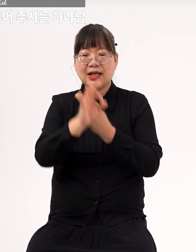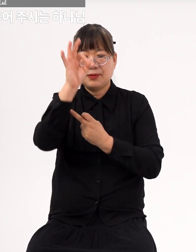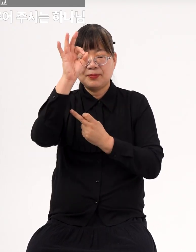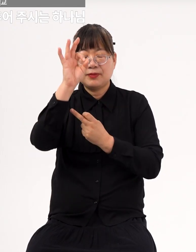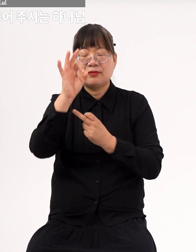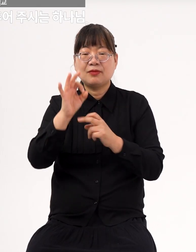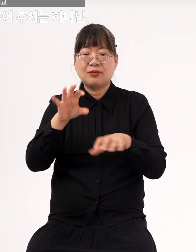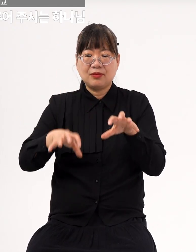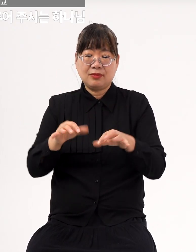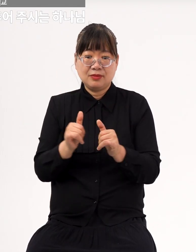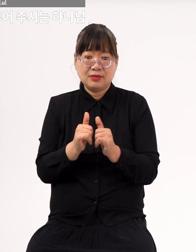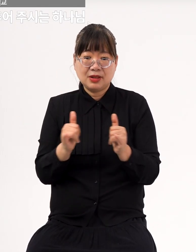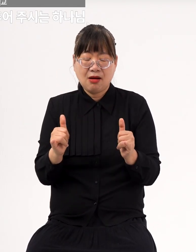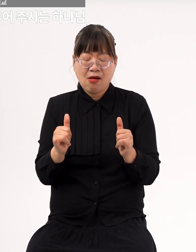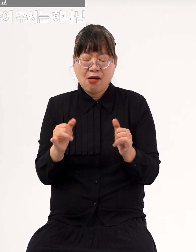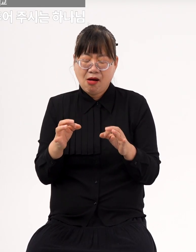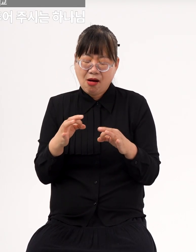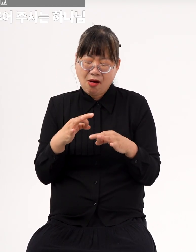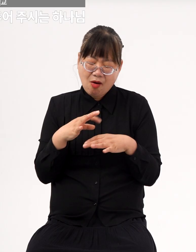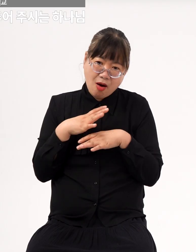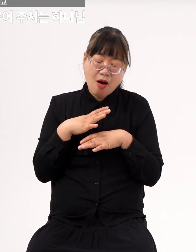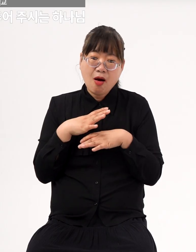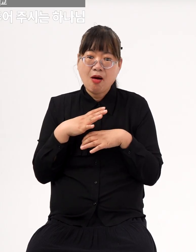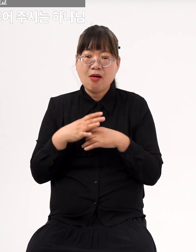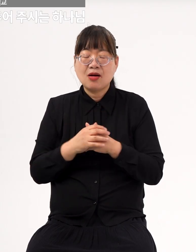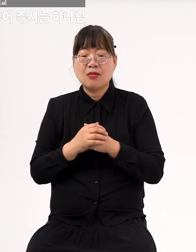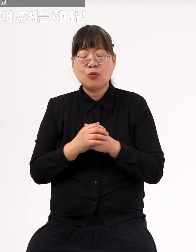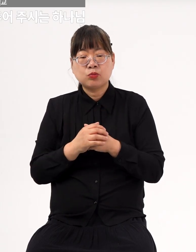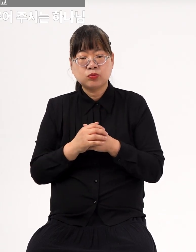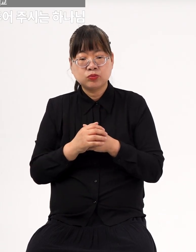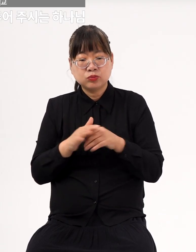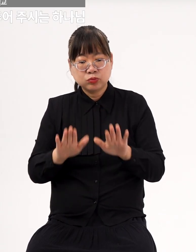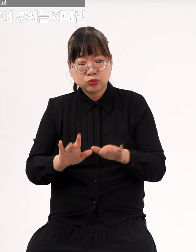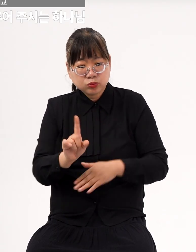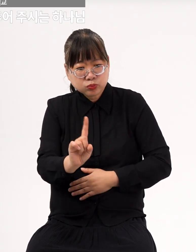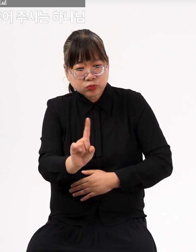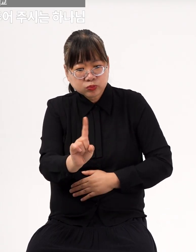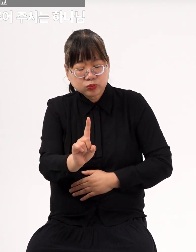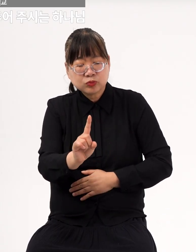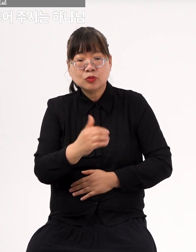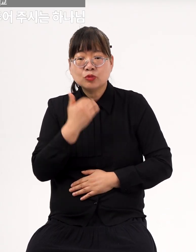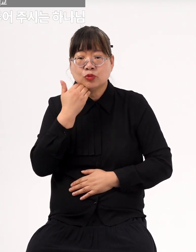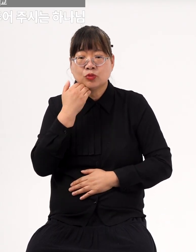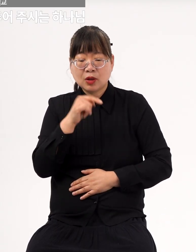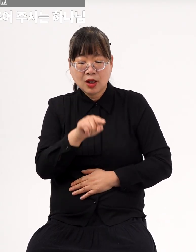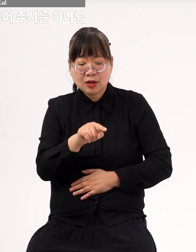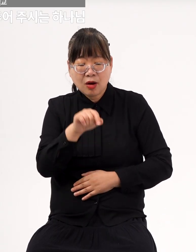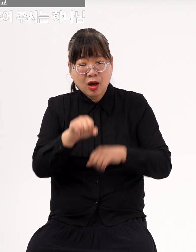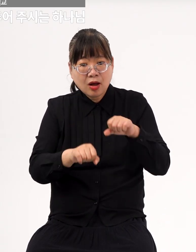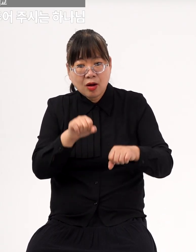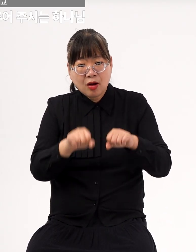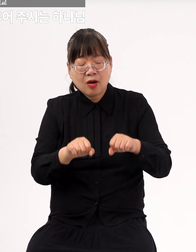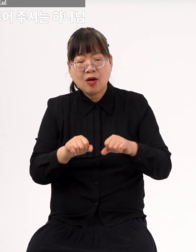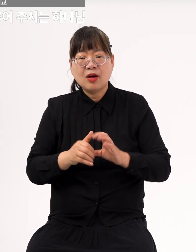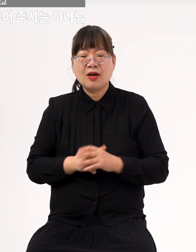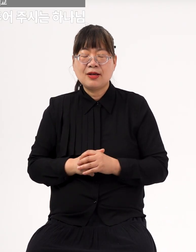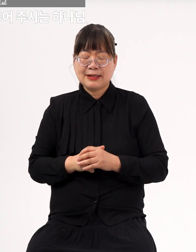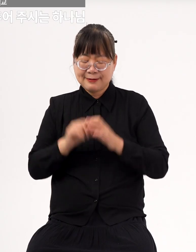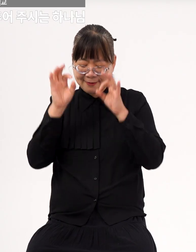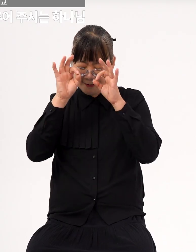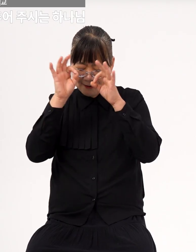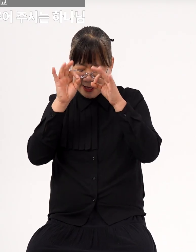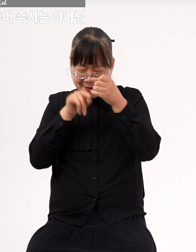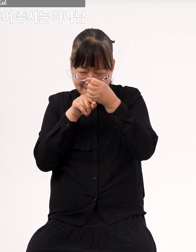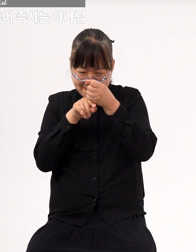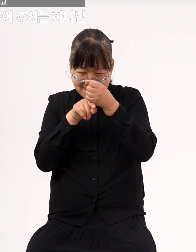마을 사람들이 깜짝 놀랍니다. 이게 무슨 일이냐? 어느 놈이 이런 짓을 했느냐? 탐문하고